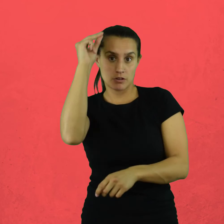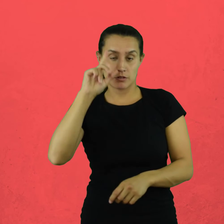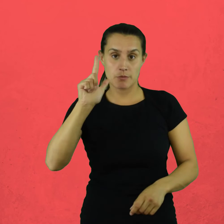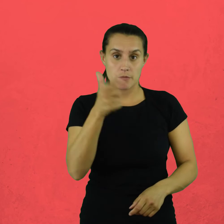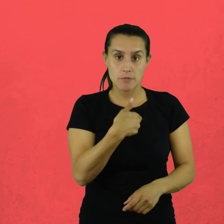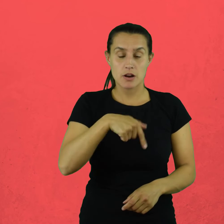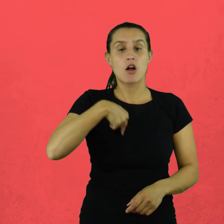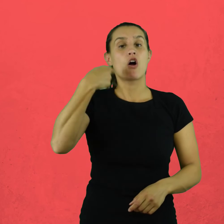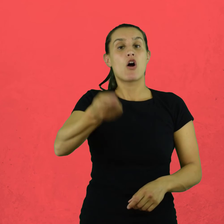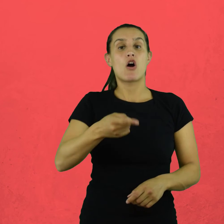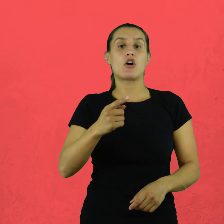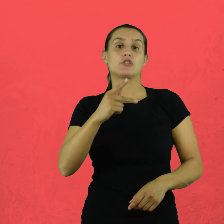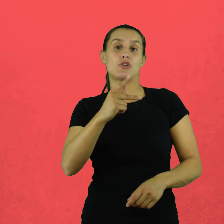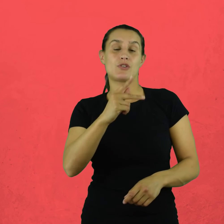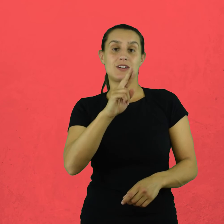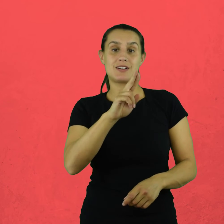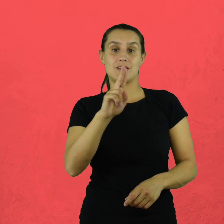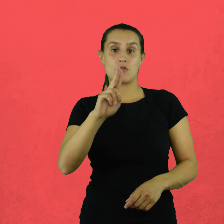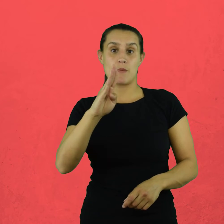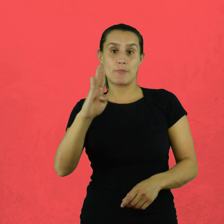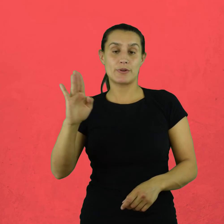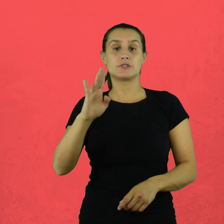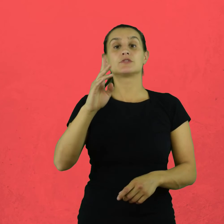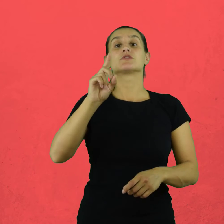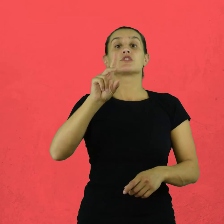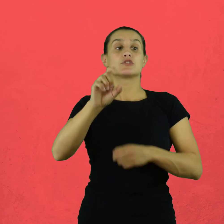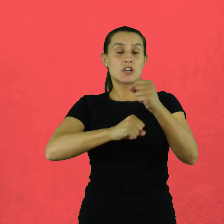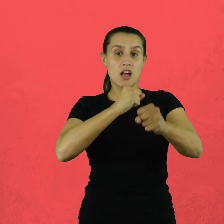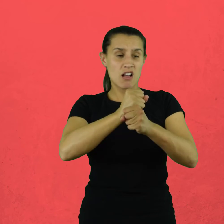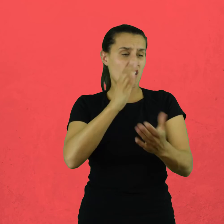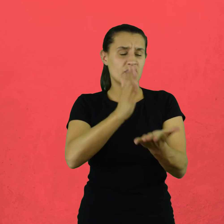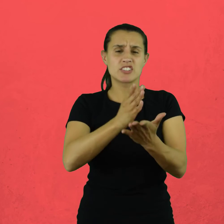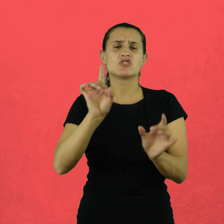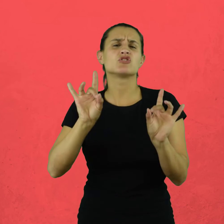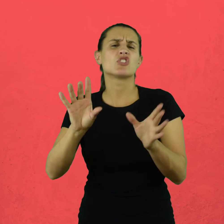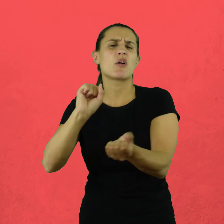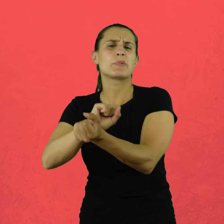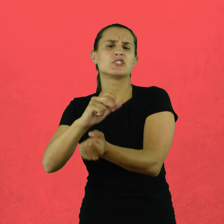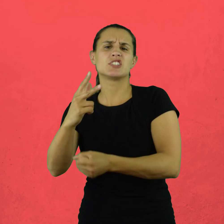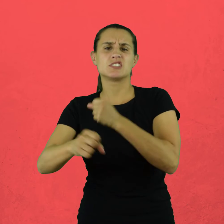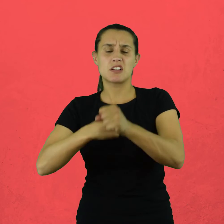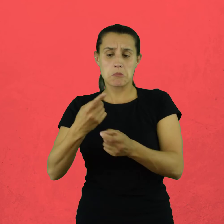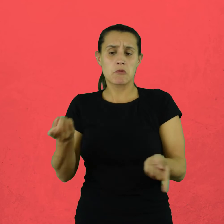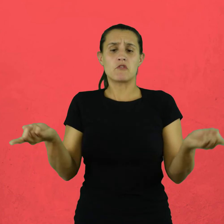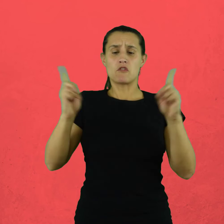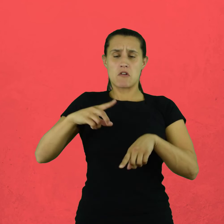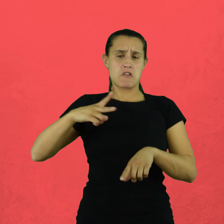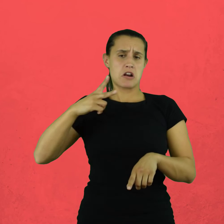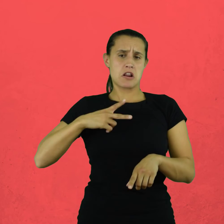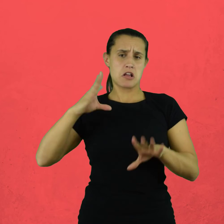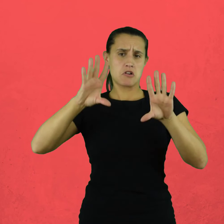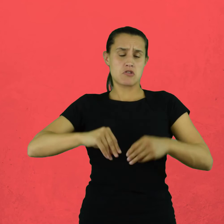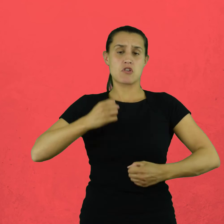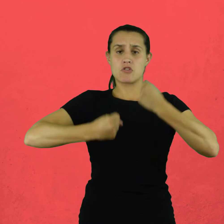trabajo. Alfred Krupp, condenado a 12 años de cárcel, cumplió solo 3 y recuperó toda su riqueza e